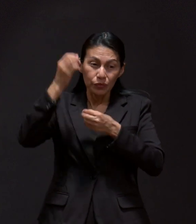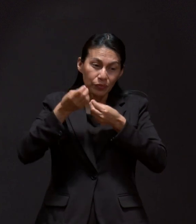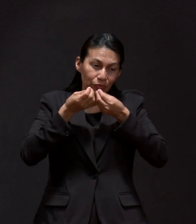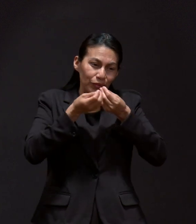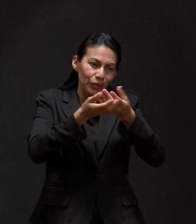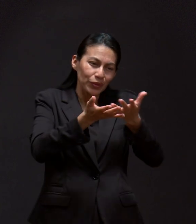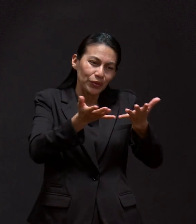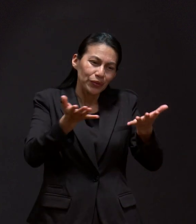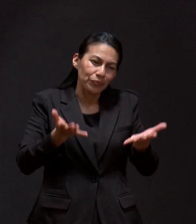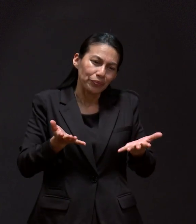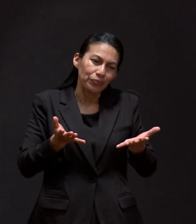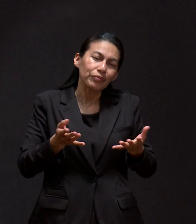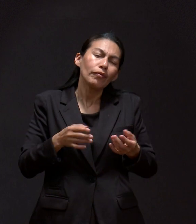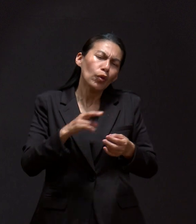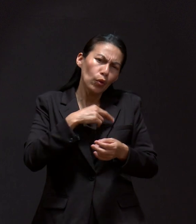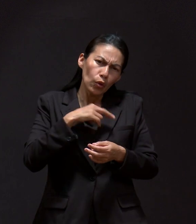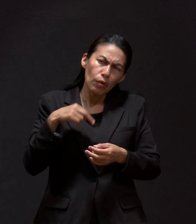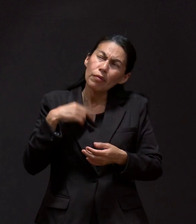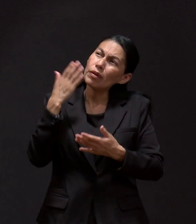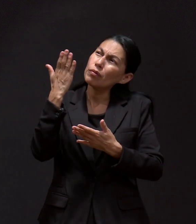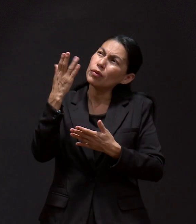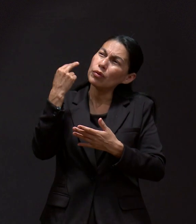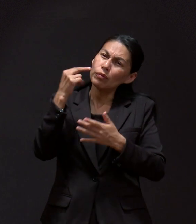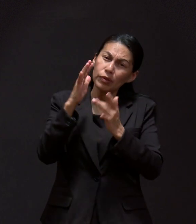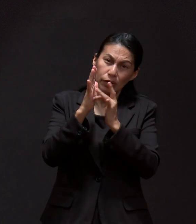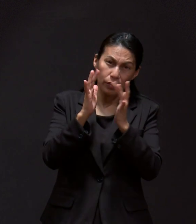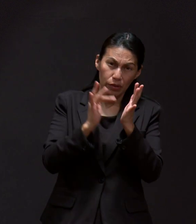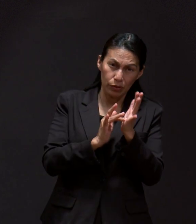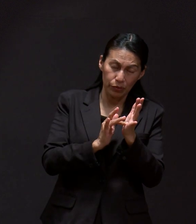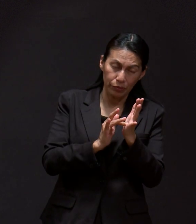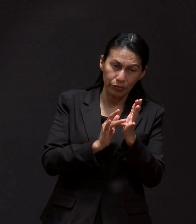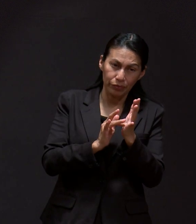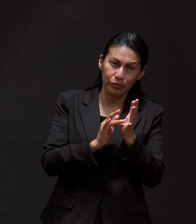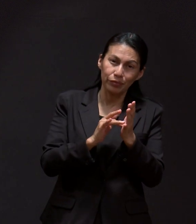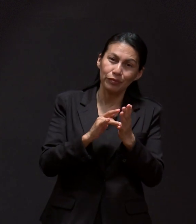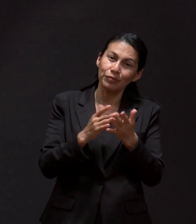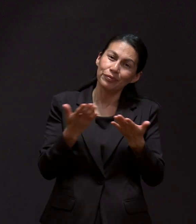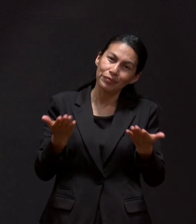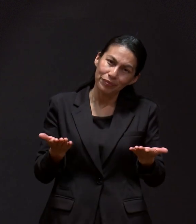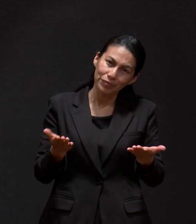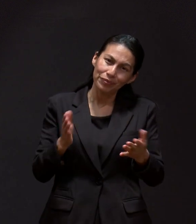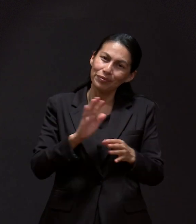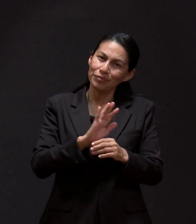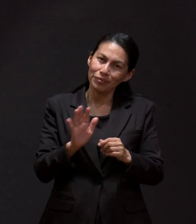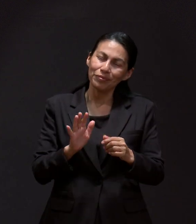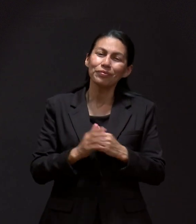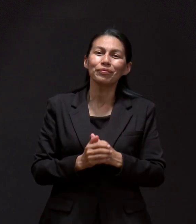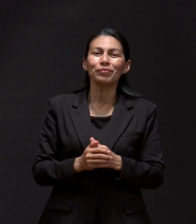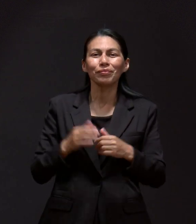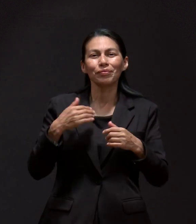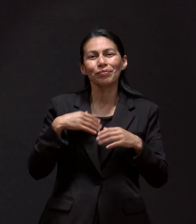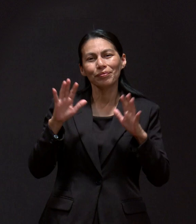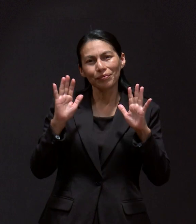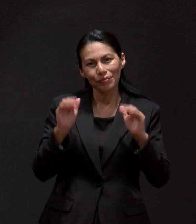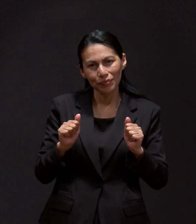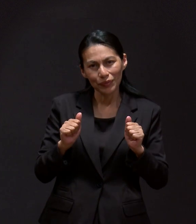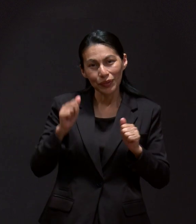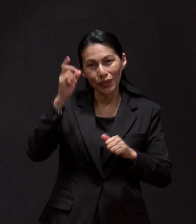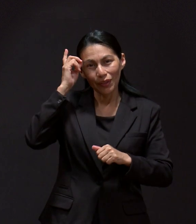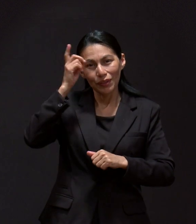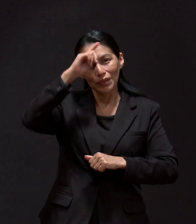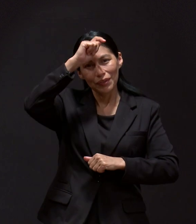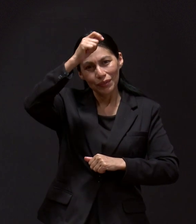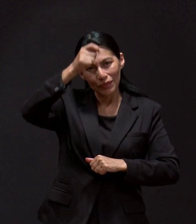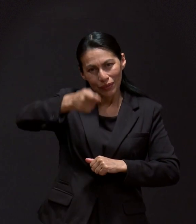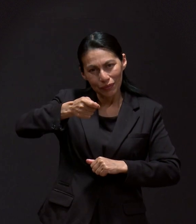cuando va dirigido en el nombre de jesús me despido de ustedes con la bendición de